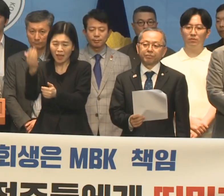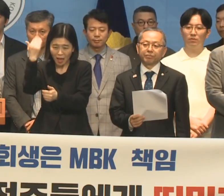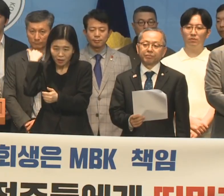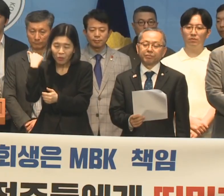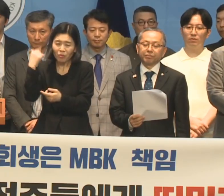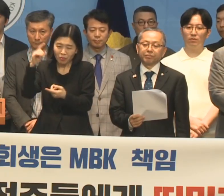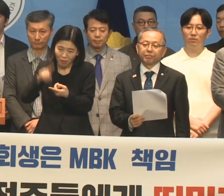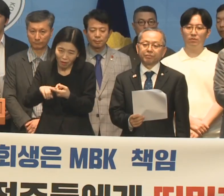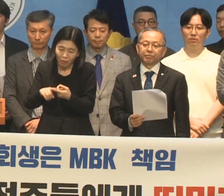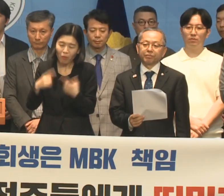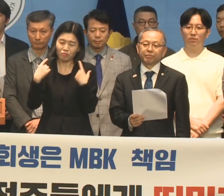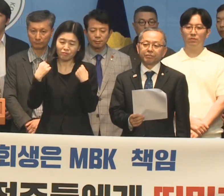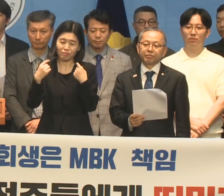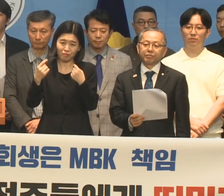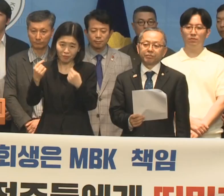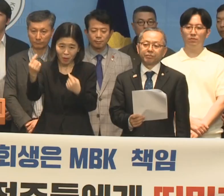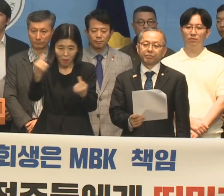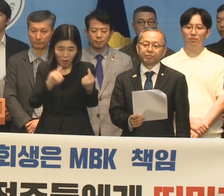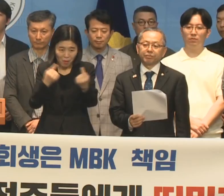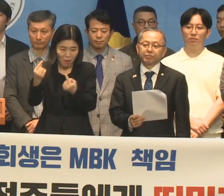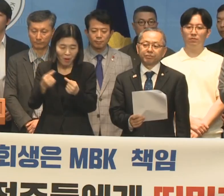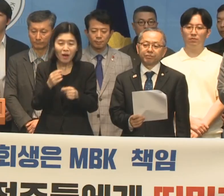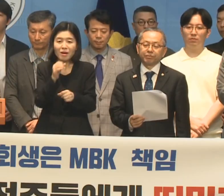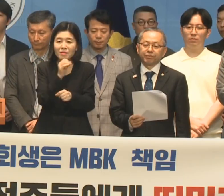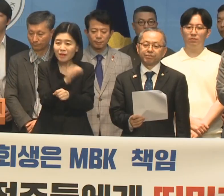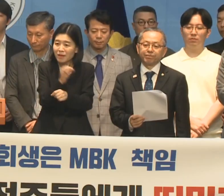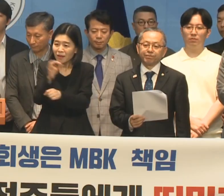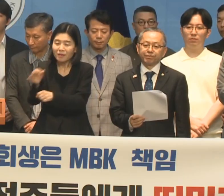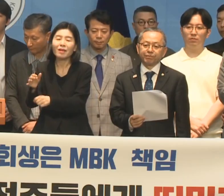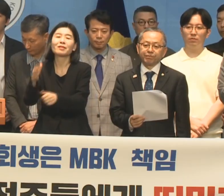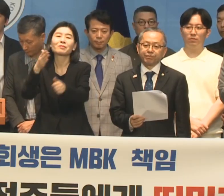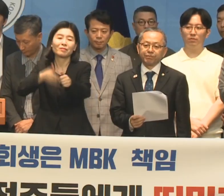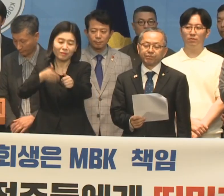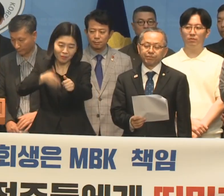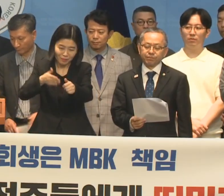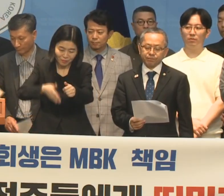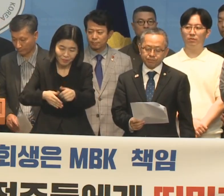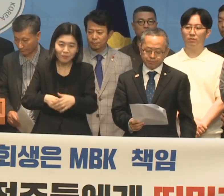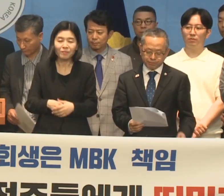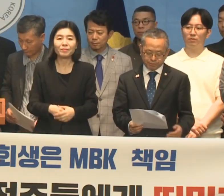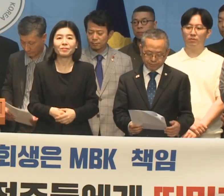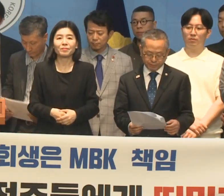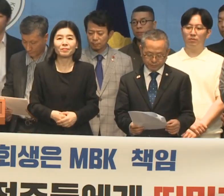많이 찾아주시기를 고개 숙여 부탁드립니다. 이상입니다.